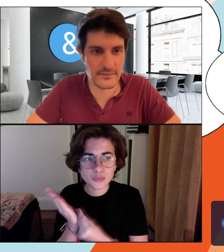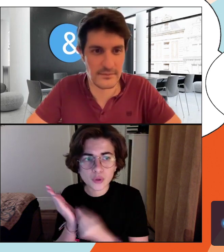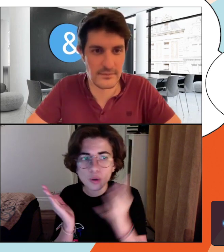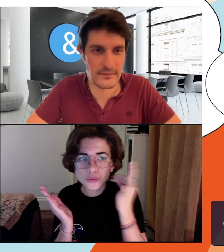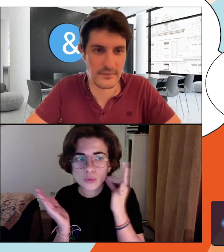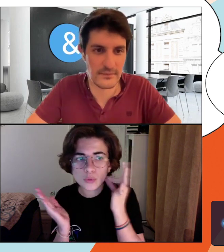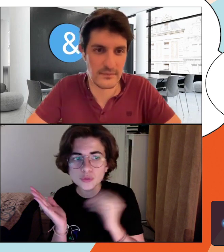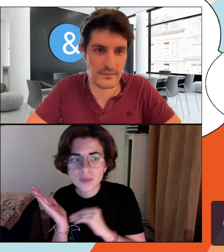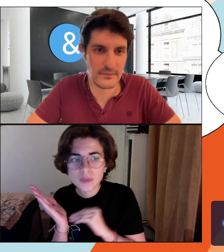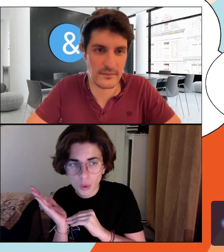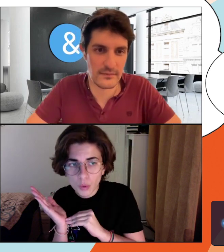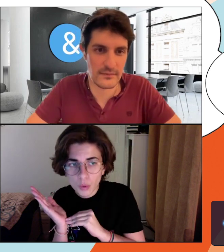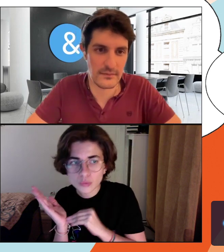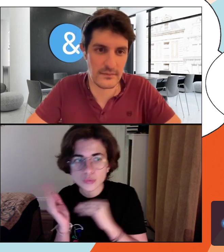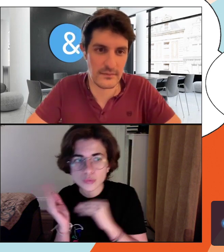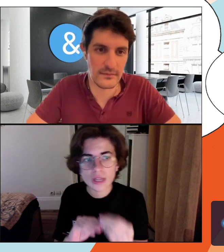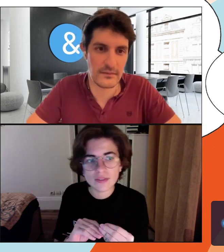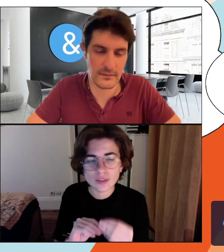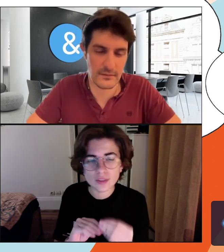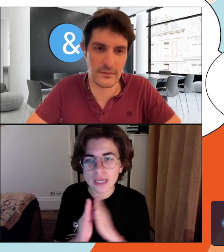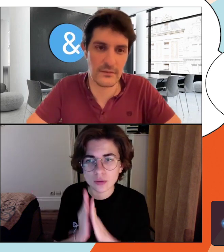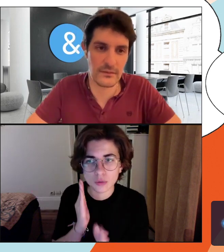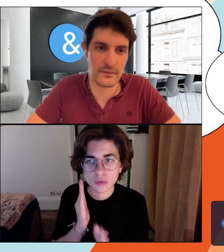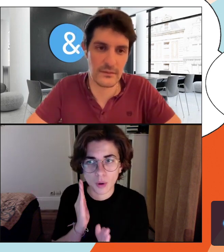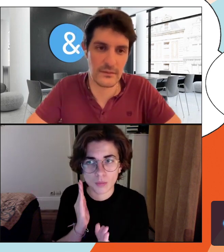du micro ou du téléphone directement?